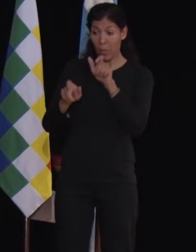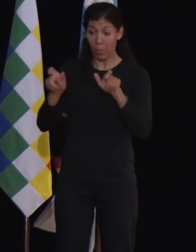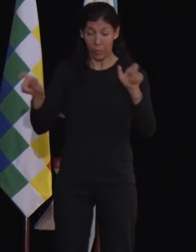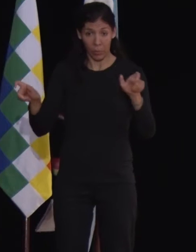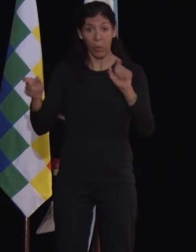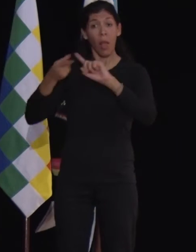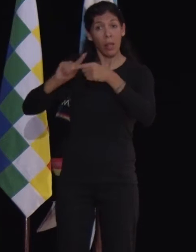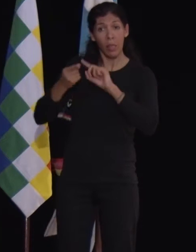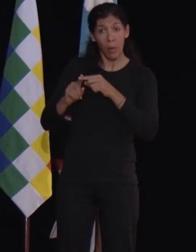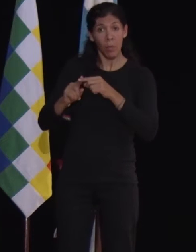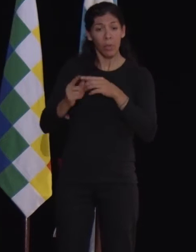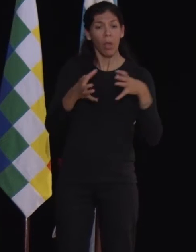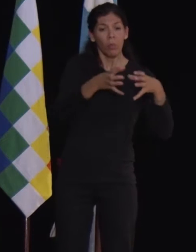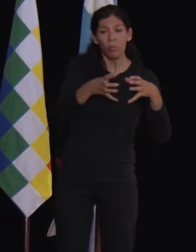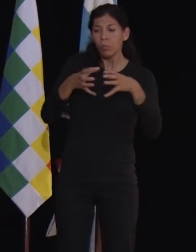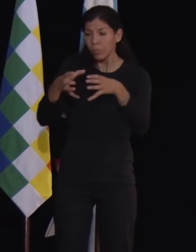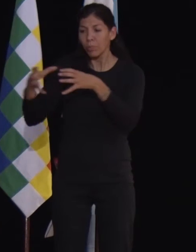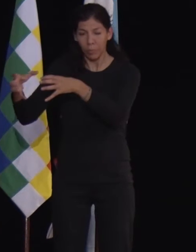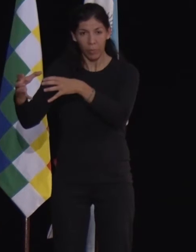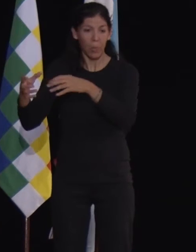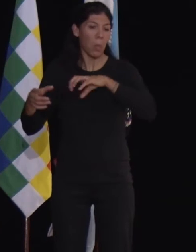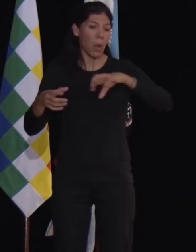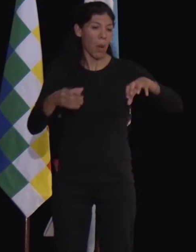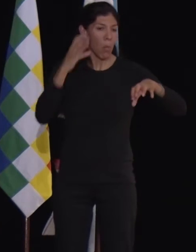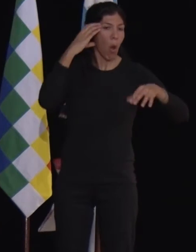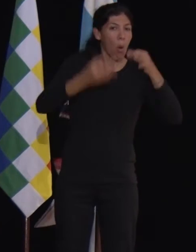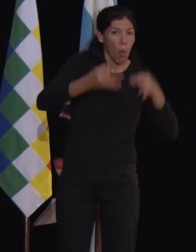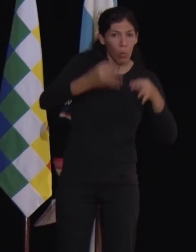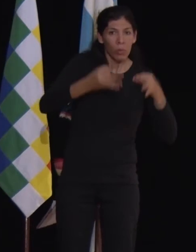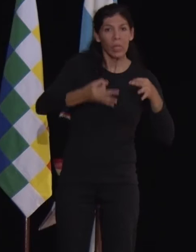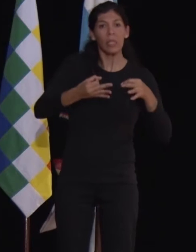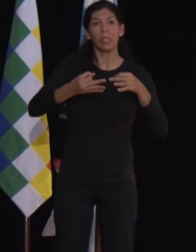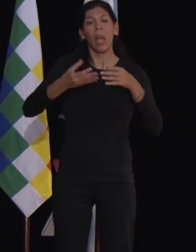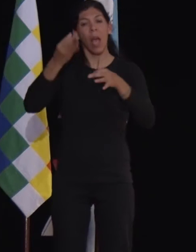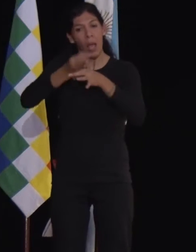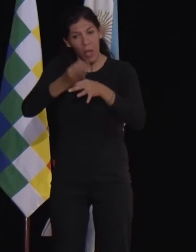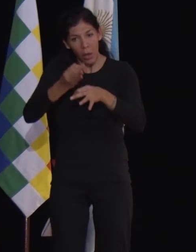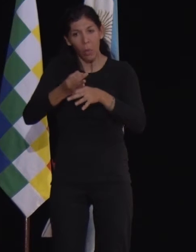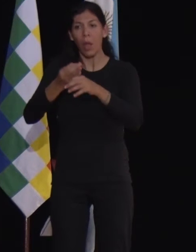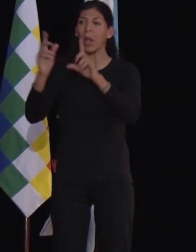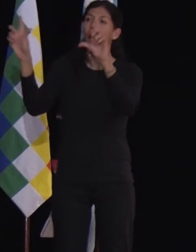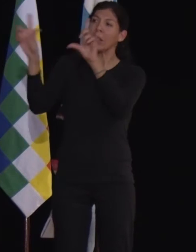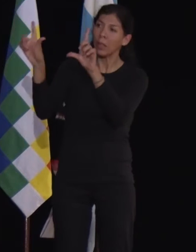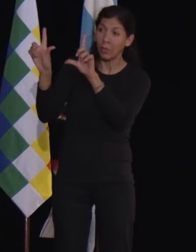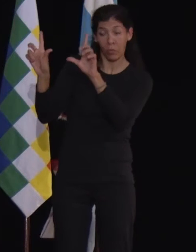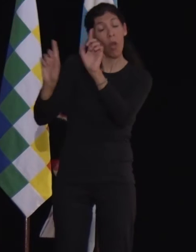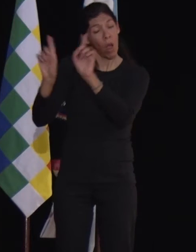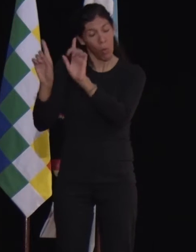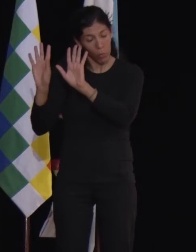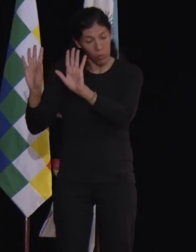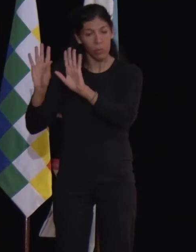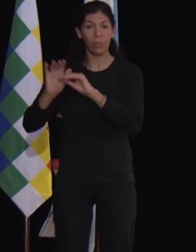diferentes ámbitos en el ámbito judicial pedagógico en los medios en algunos medios